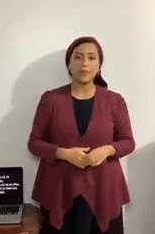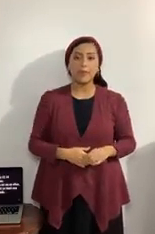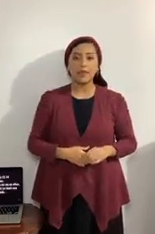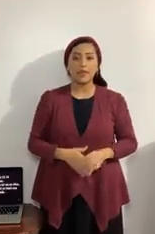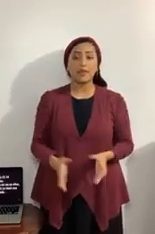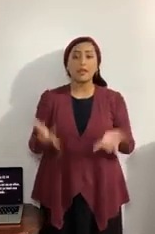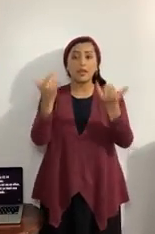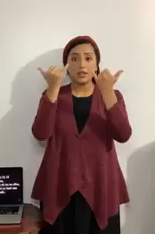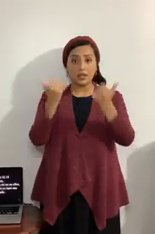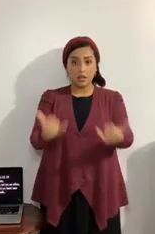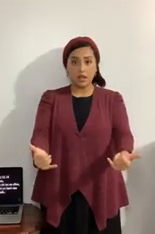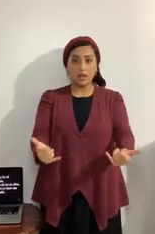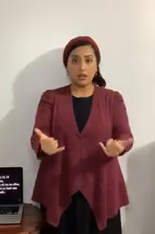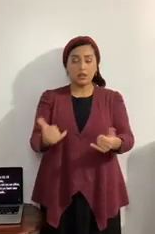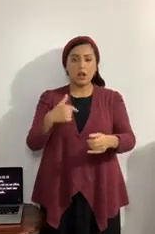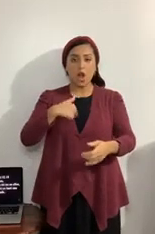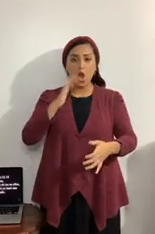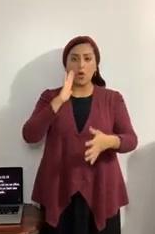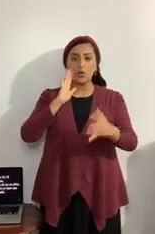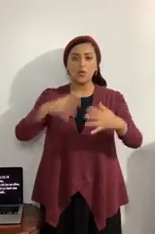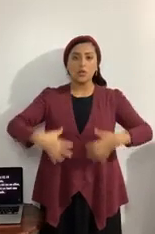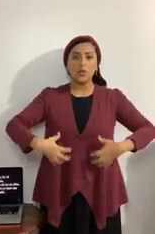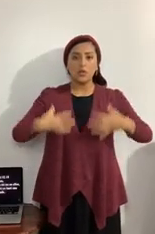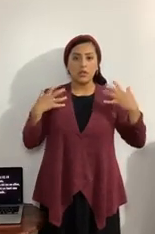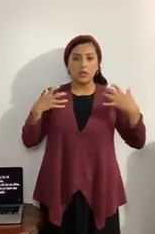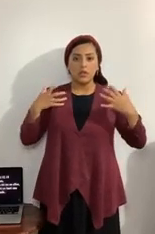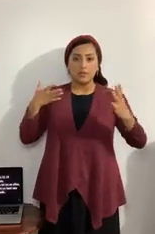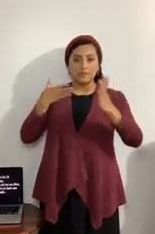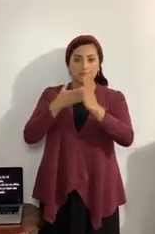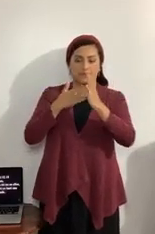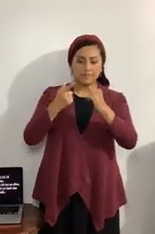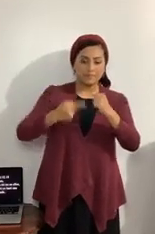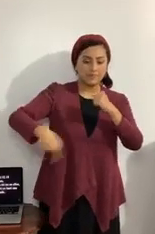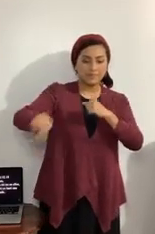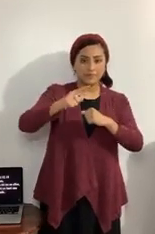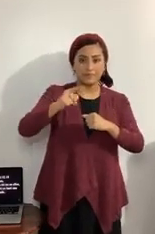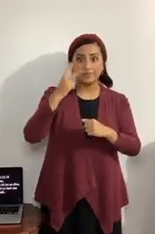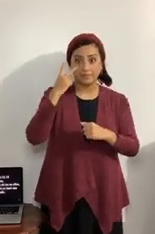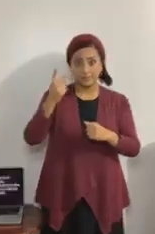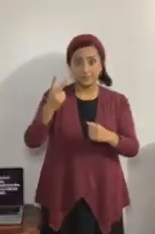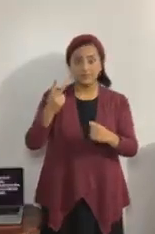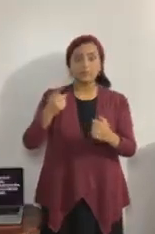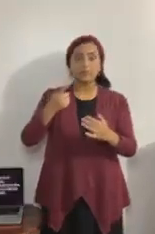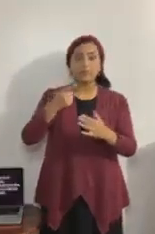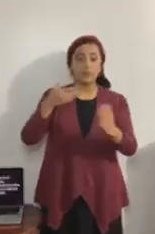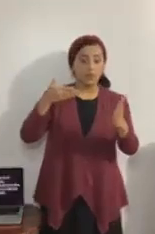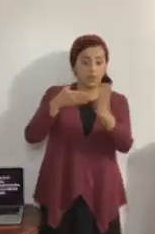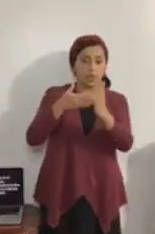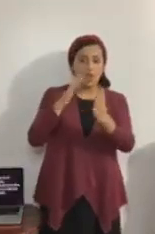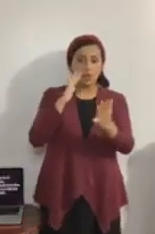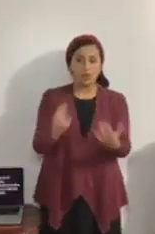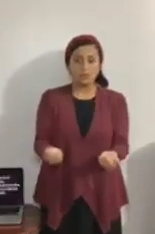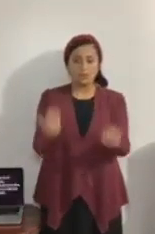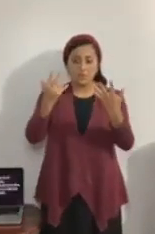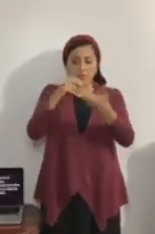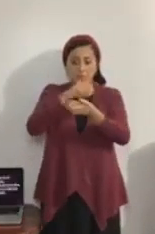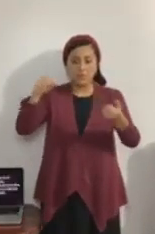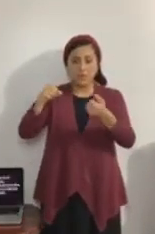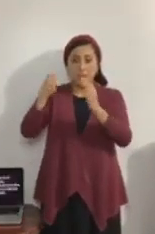Ahora pues déjame que se encienda mi ira en ellos, ¿te das cuenta? Por desobedecer, y los consuma, y de ti yo haré una nación